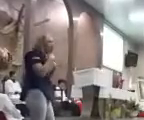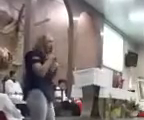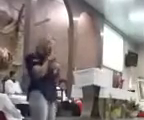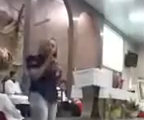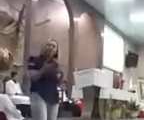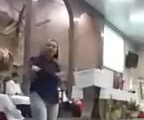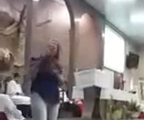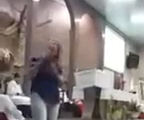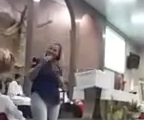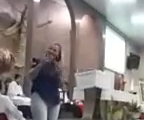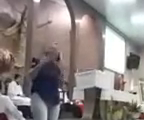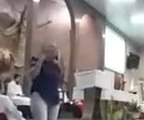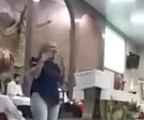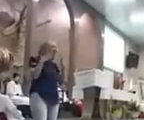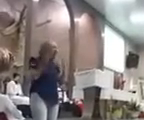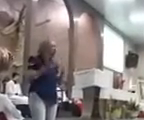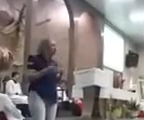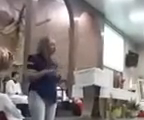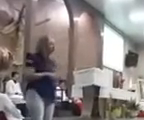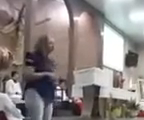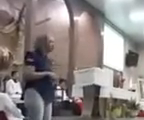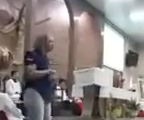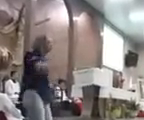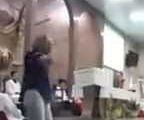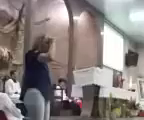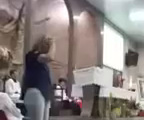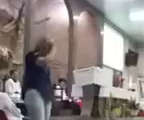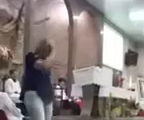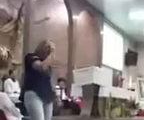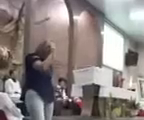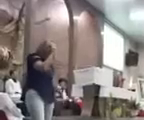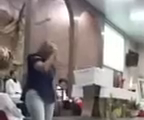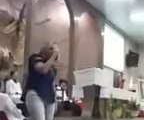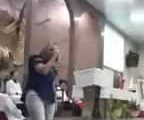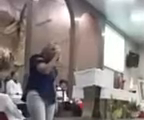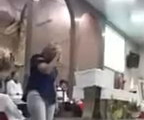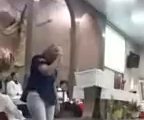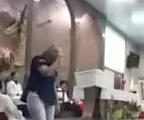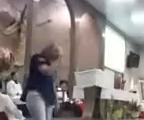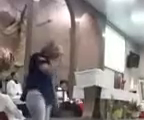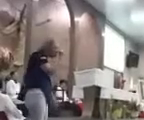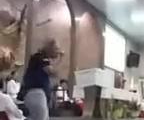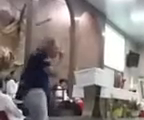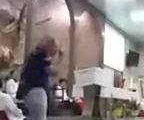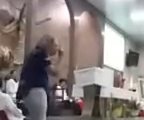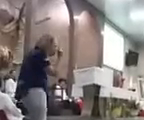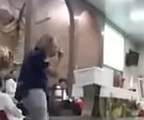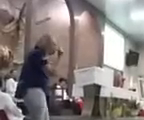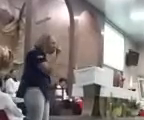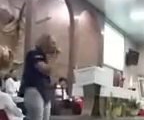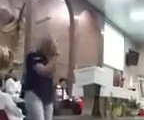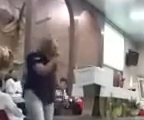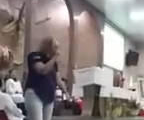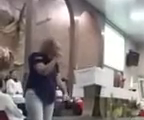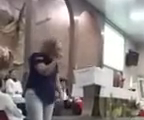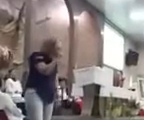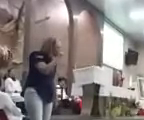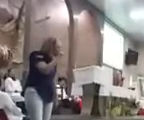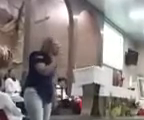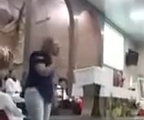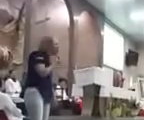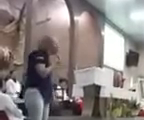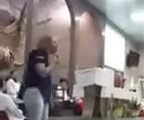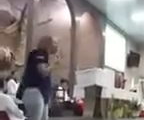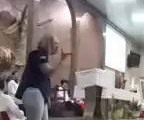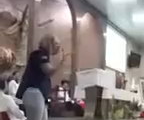friozinho, e o boné na cabeça. E a mãe disse que o rapaz disse: padre, não tinha jeito, a